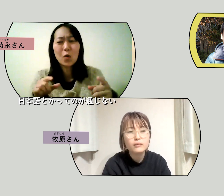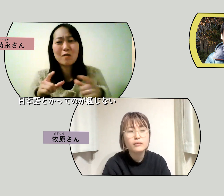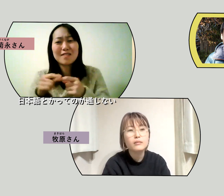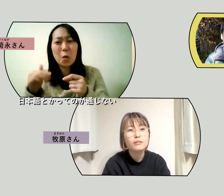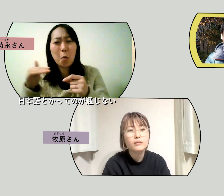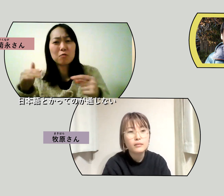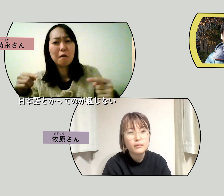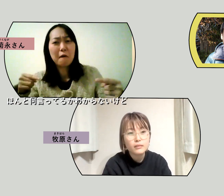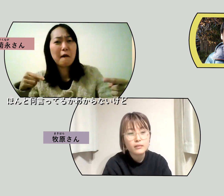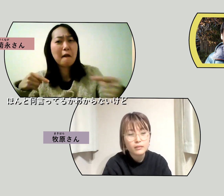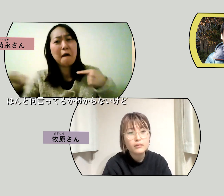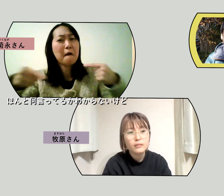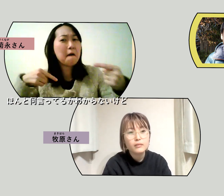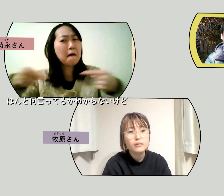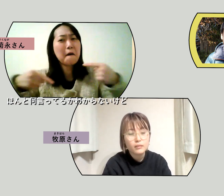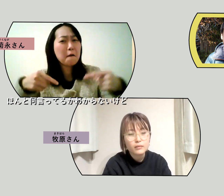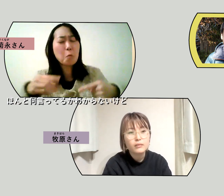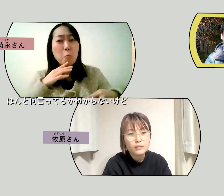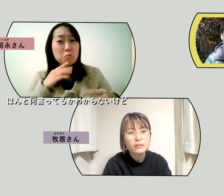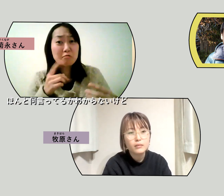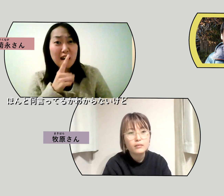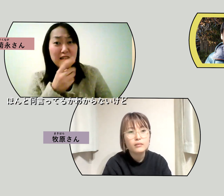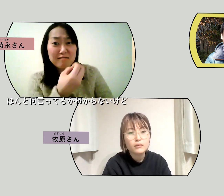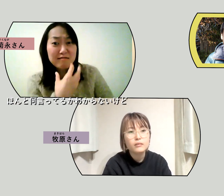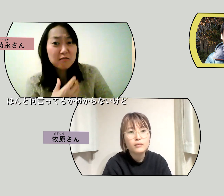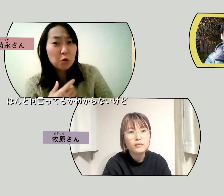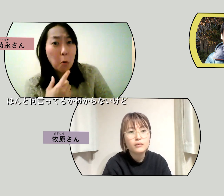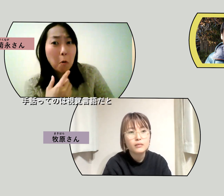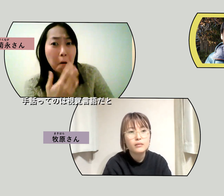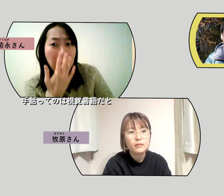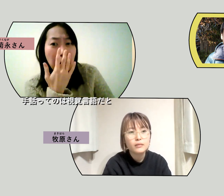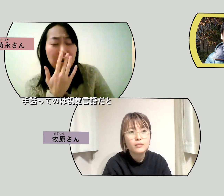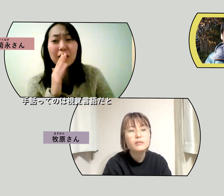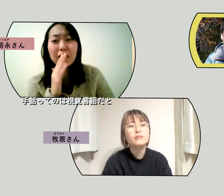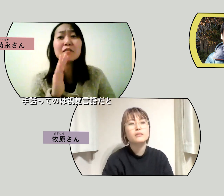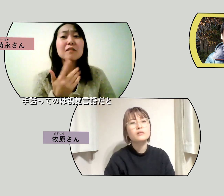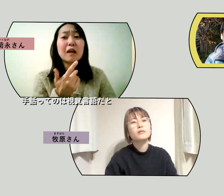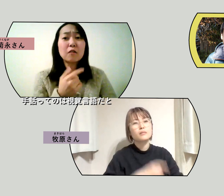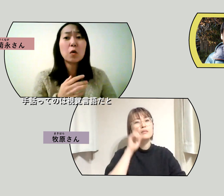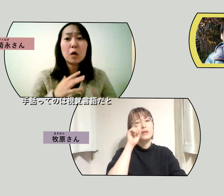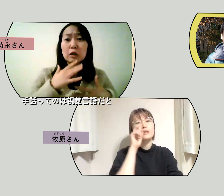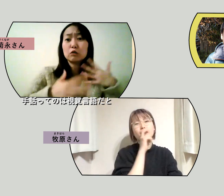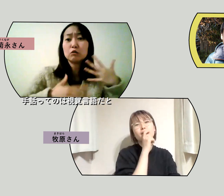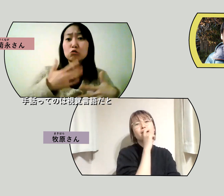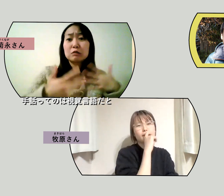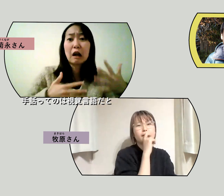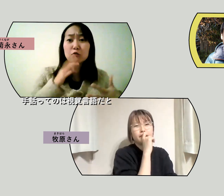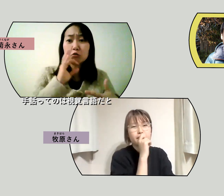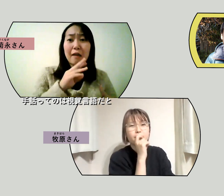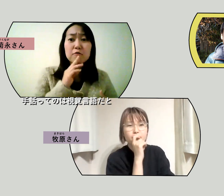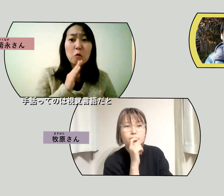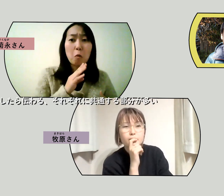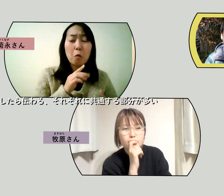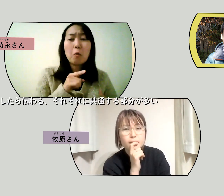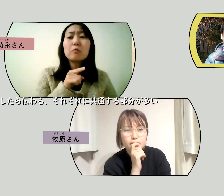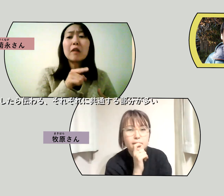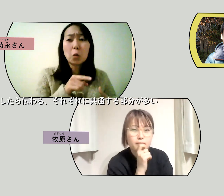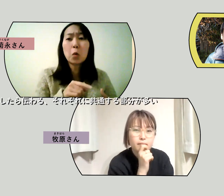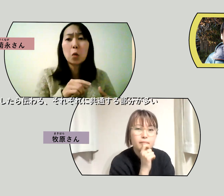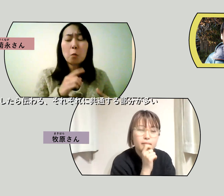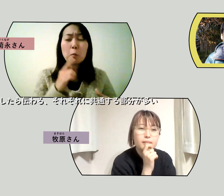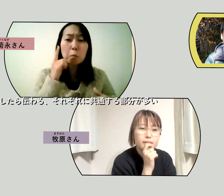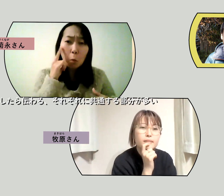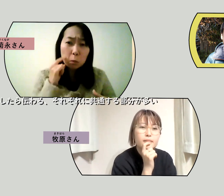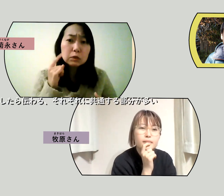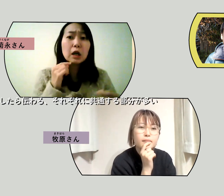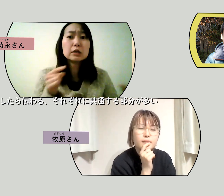とか日本語ってのは通じない本当に何言ってるか分からないけどシアっていうの